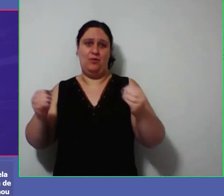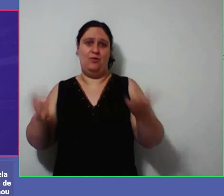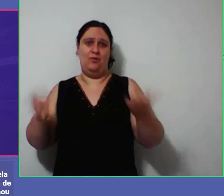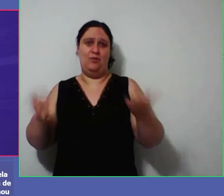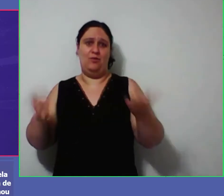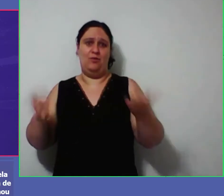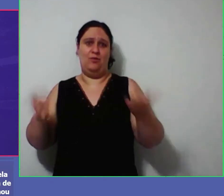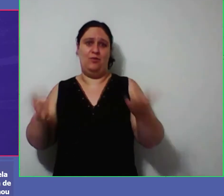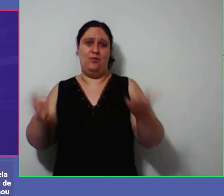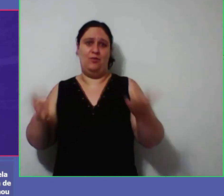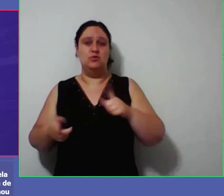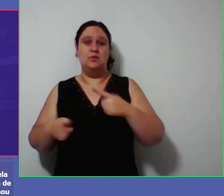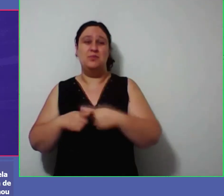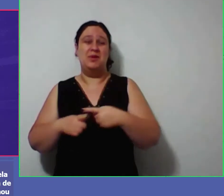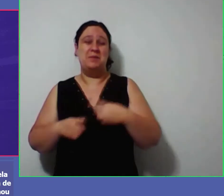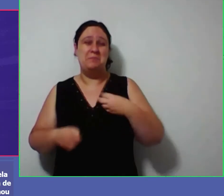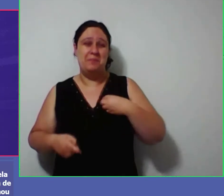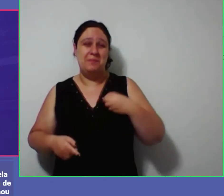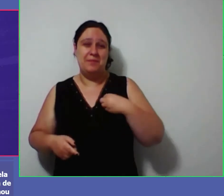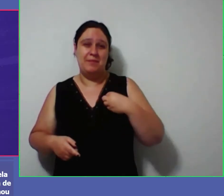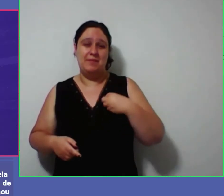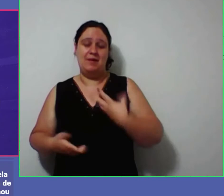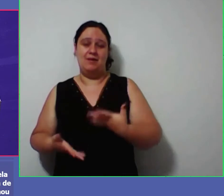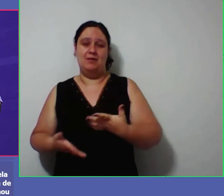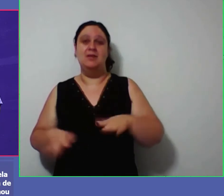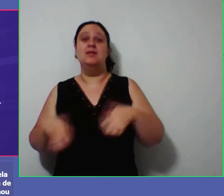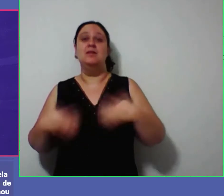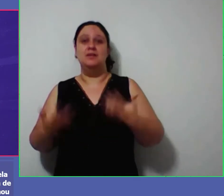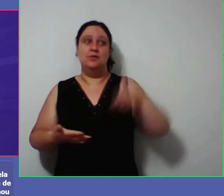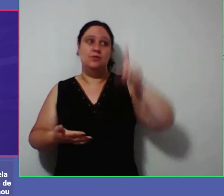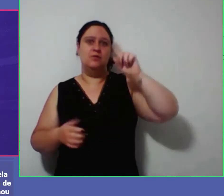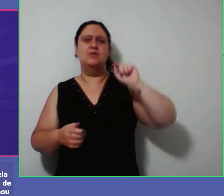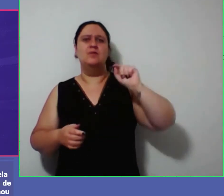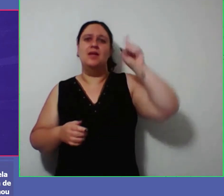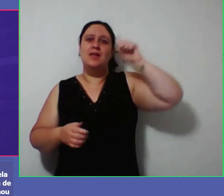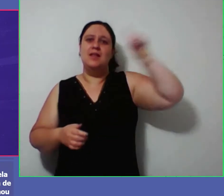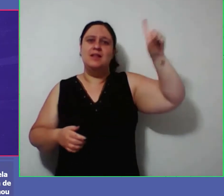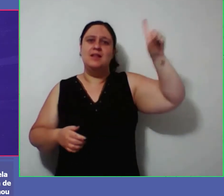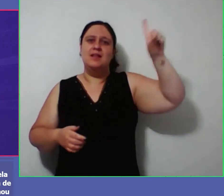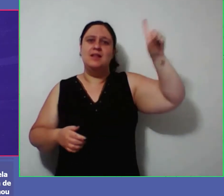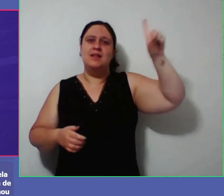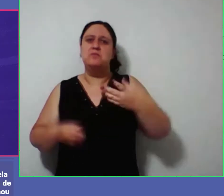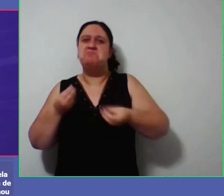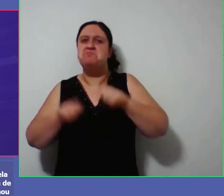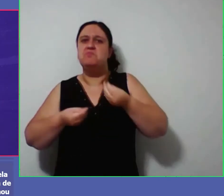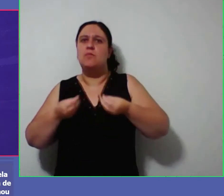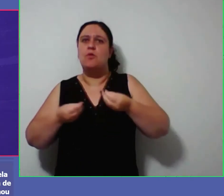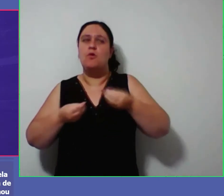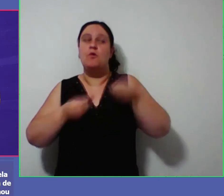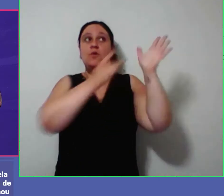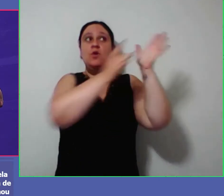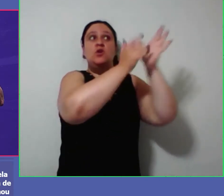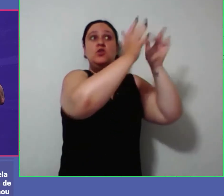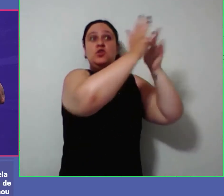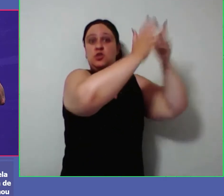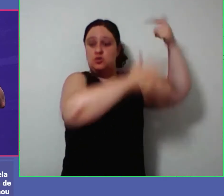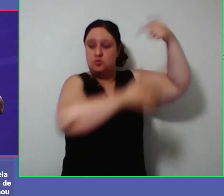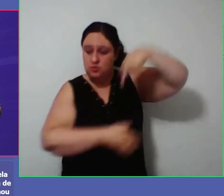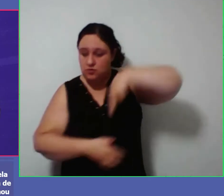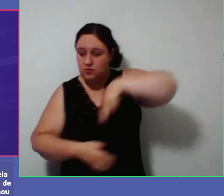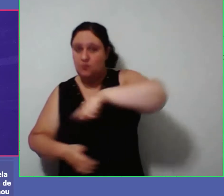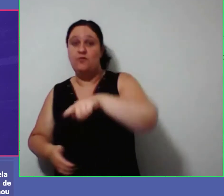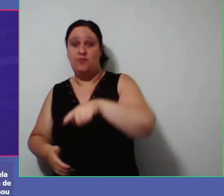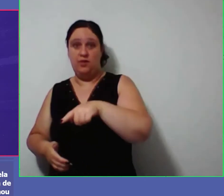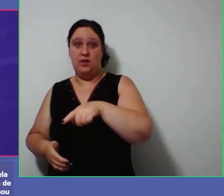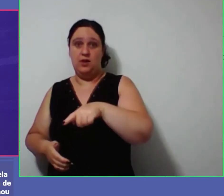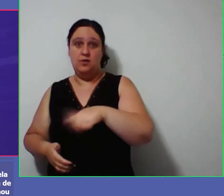pecado. Então isso fez Deus enviando o seu próprio Filho em semelhança